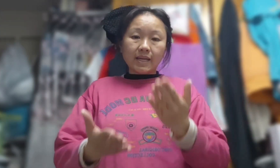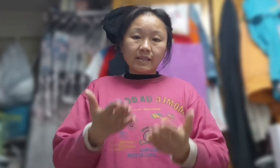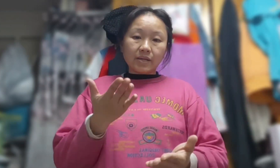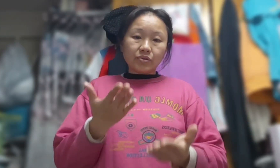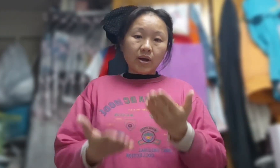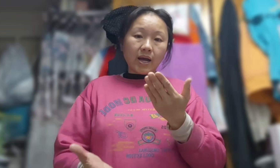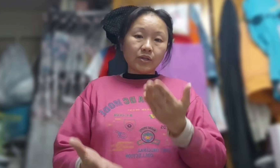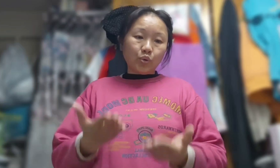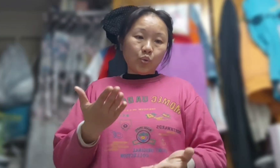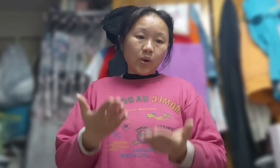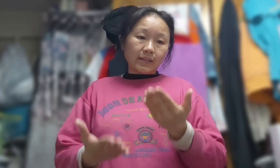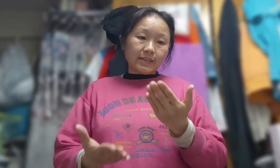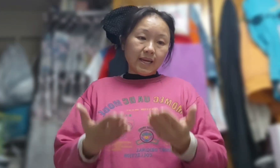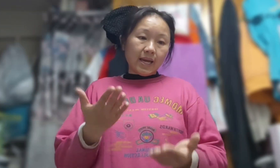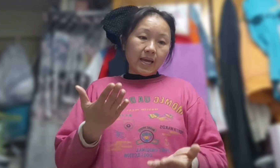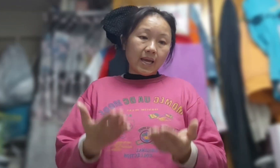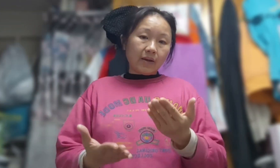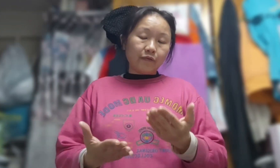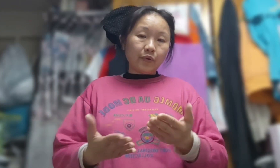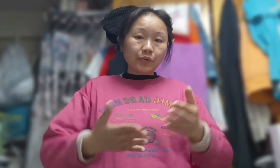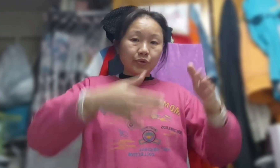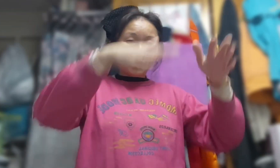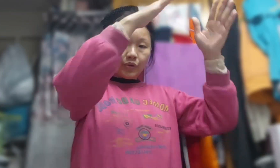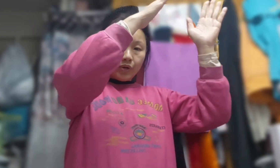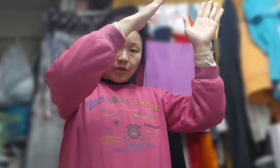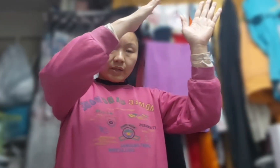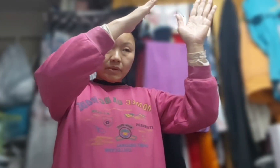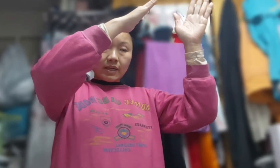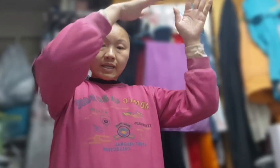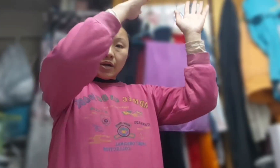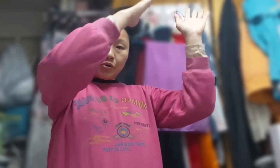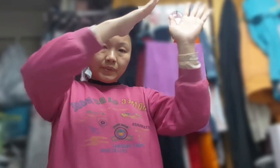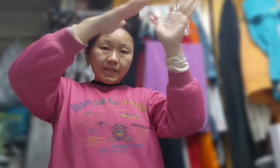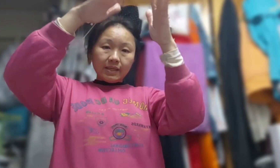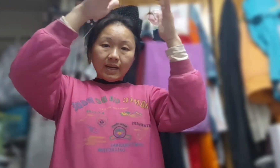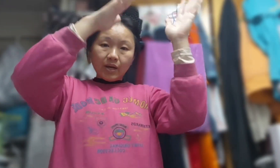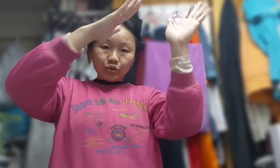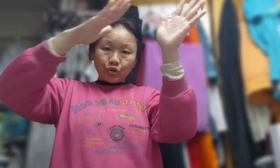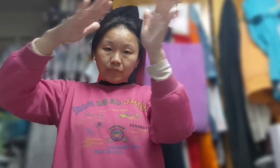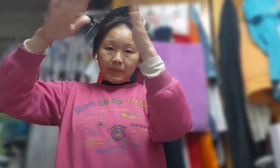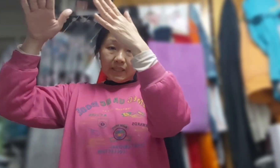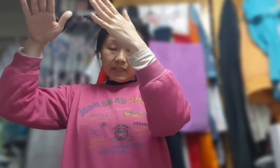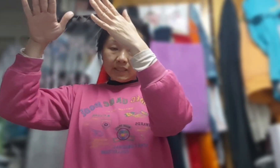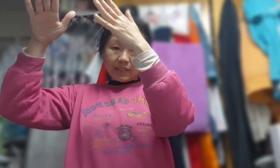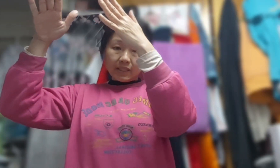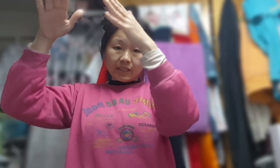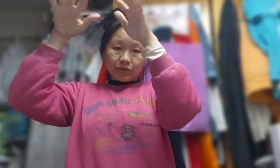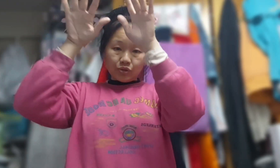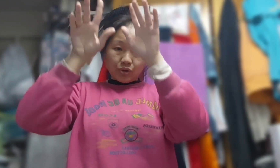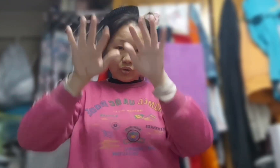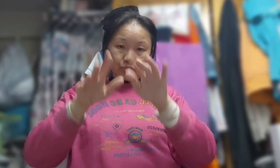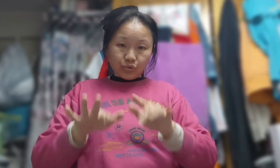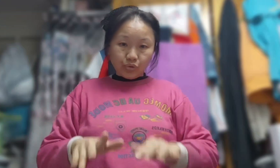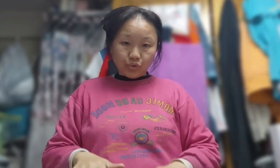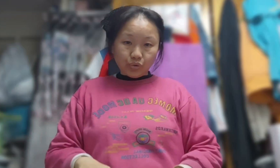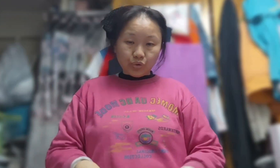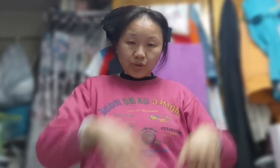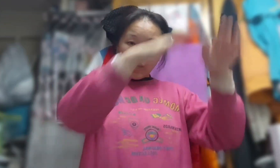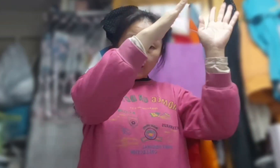就係上下喐，或者風雨，咁我就係右邊拉去左邊，跟住落雨，而